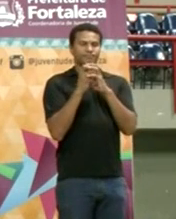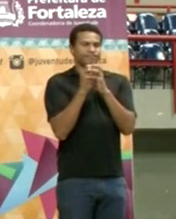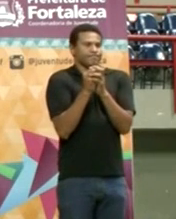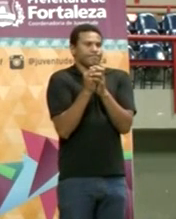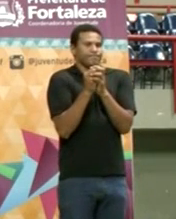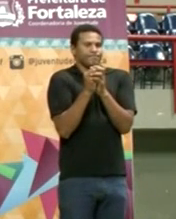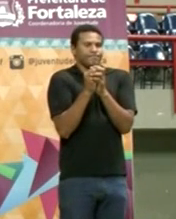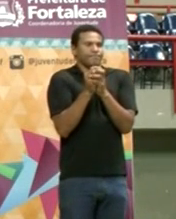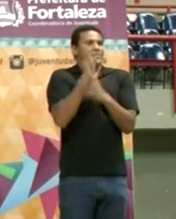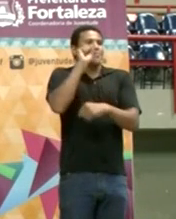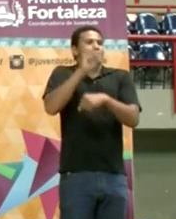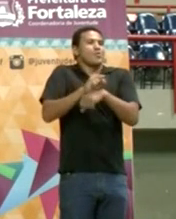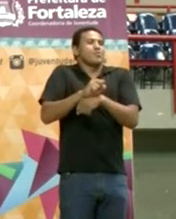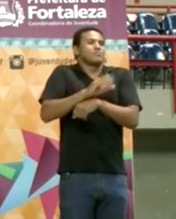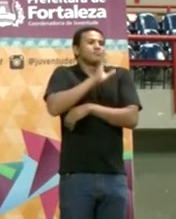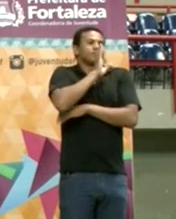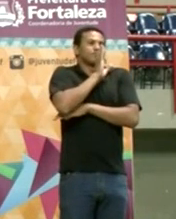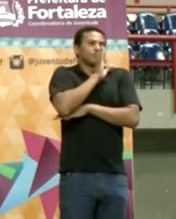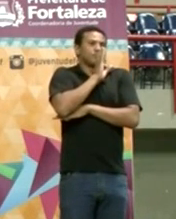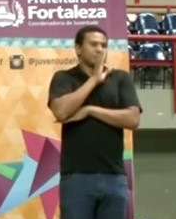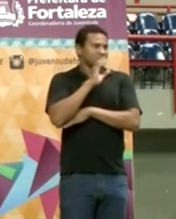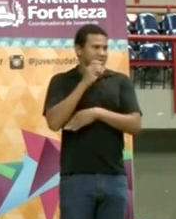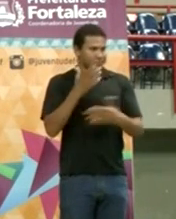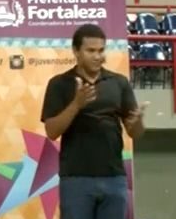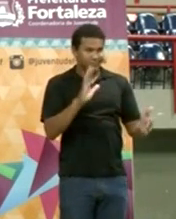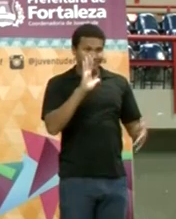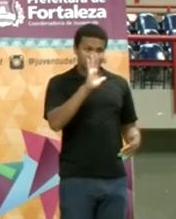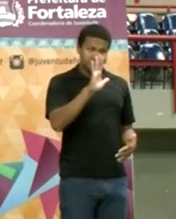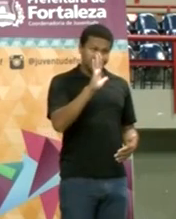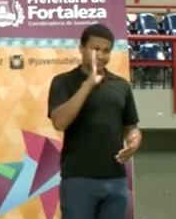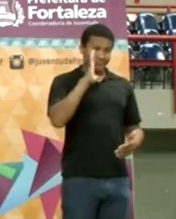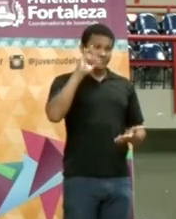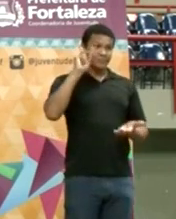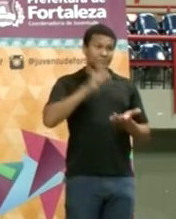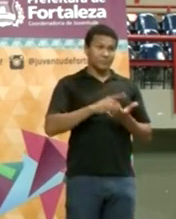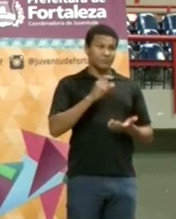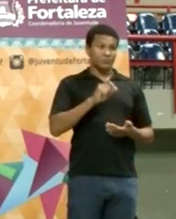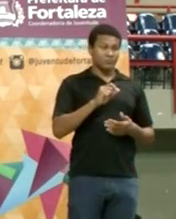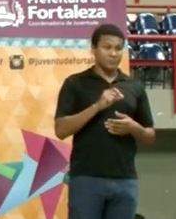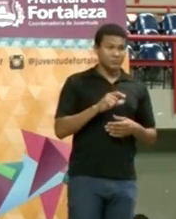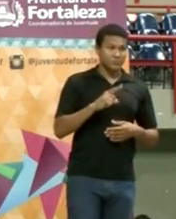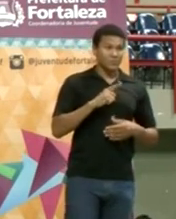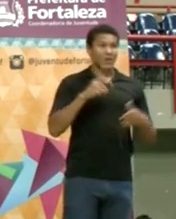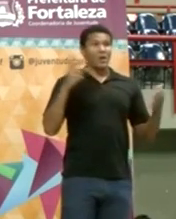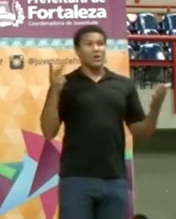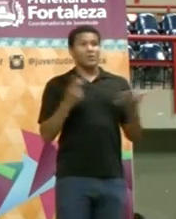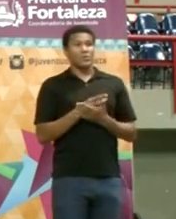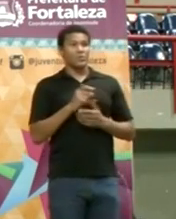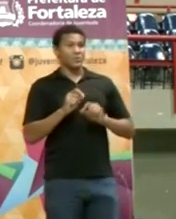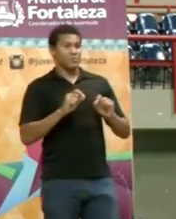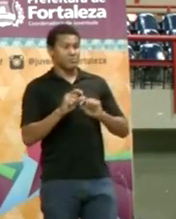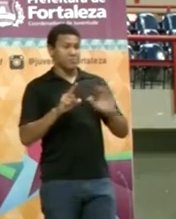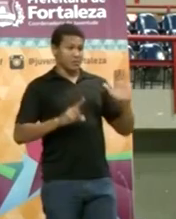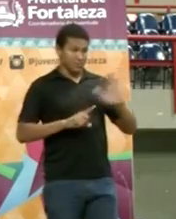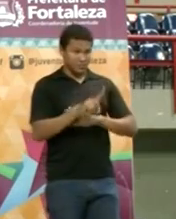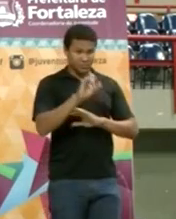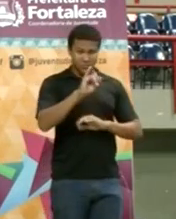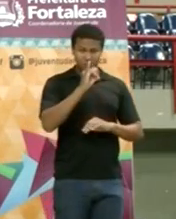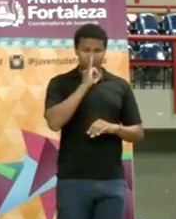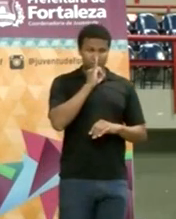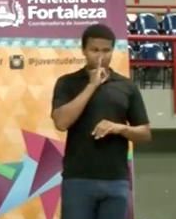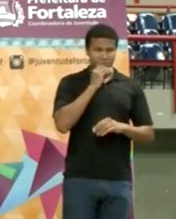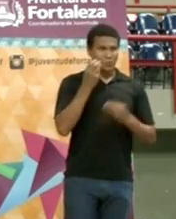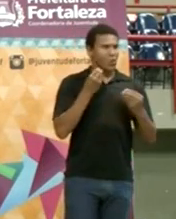Na verdade, é muito improvável, porque assim, entendam, na questão, ele está perguntando como é que